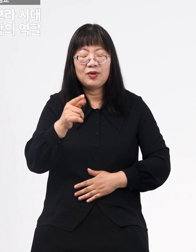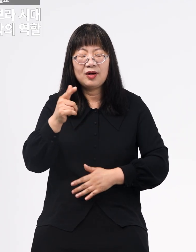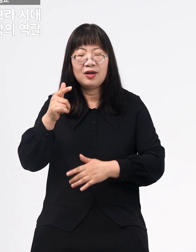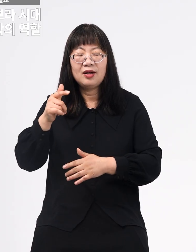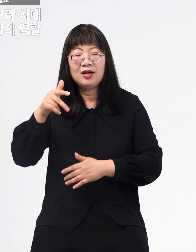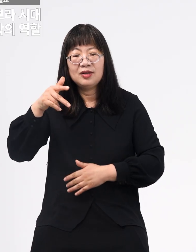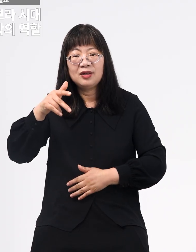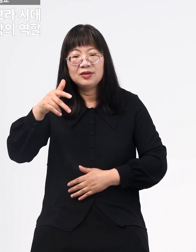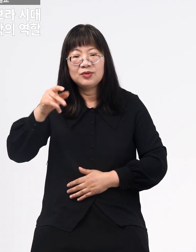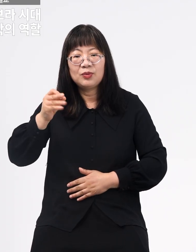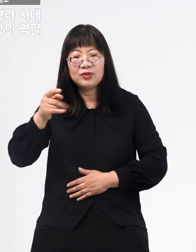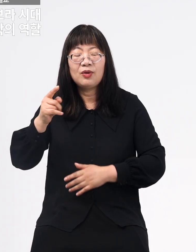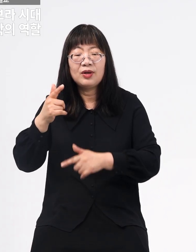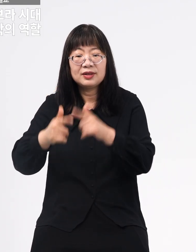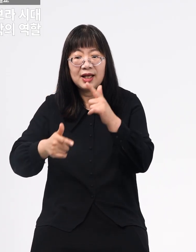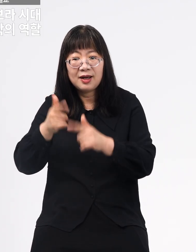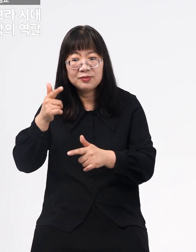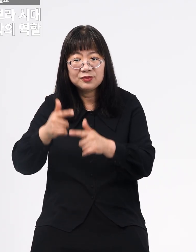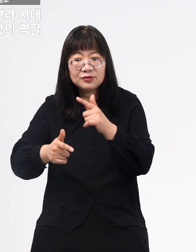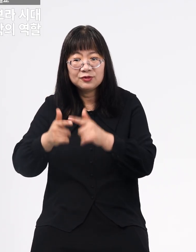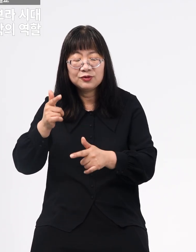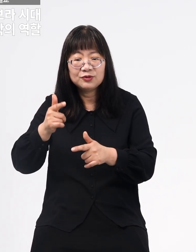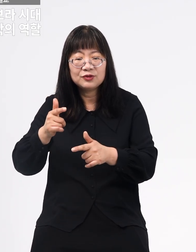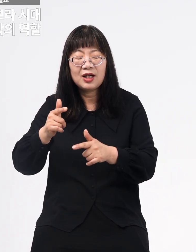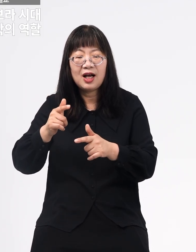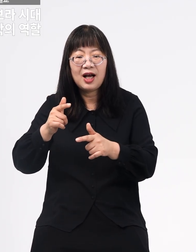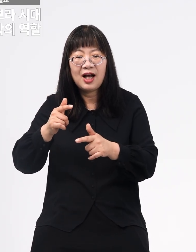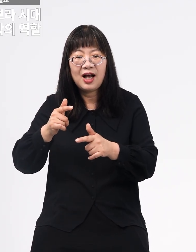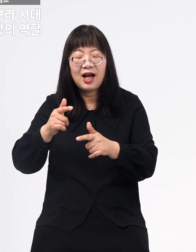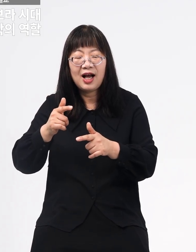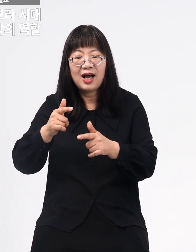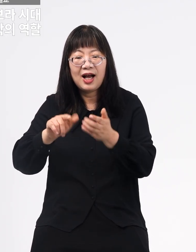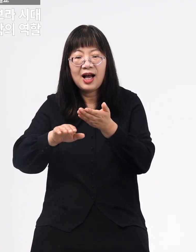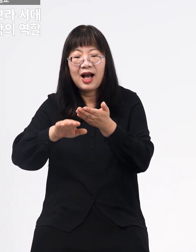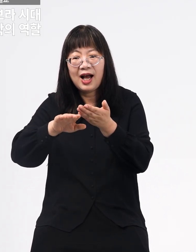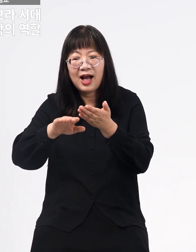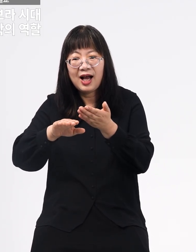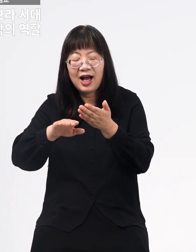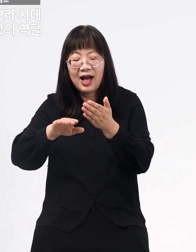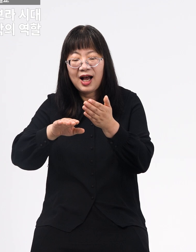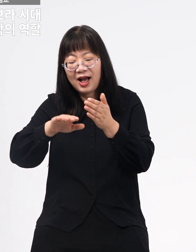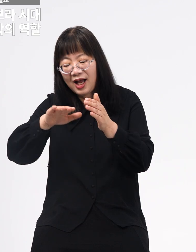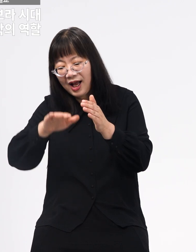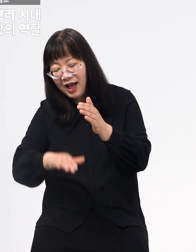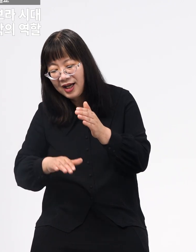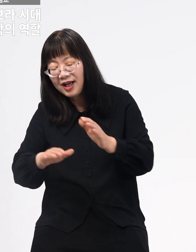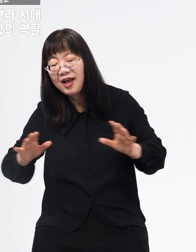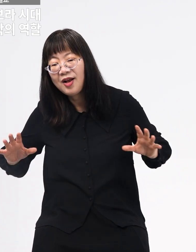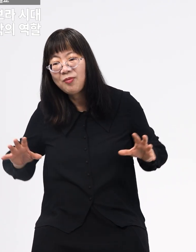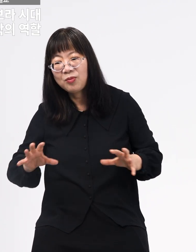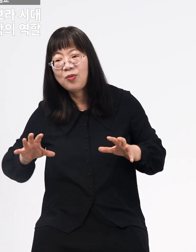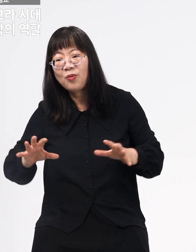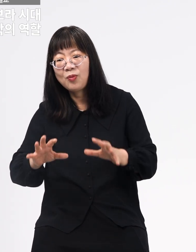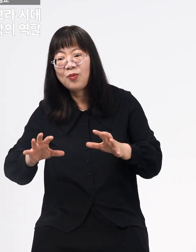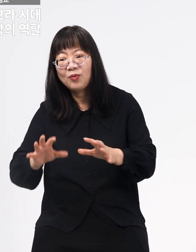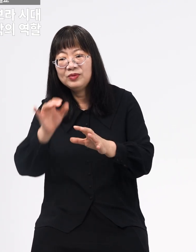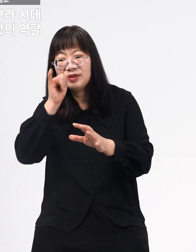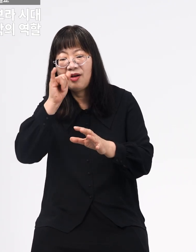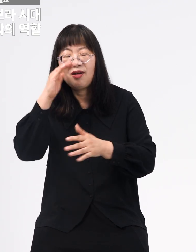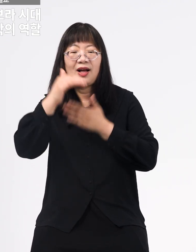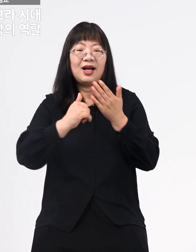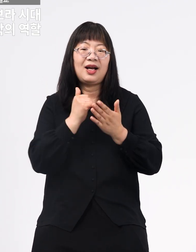종려나무라는 이름을 가진 그 종려나무 밑으로 모여들기 시작합니다. 이게 하나님의